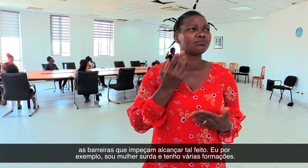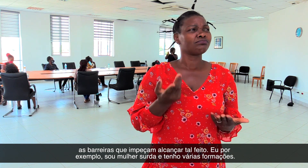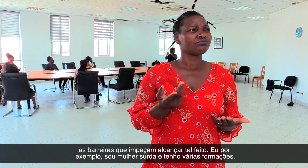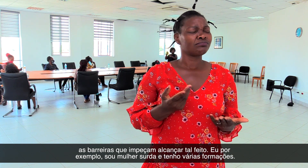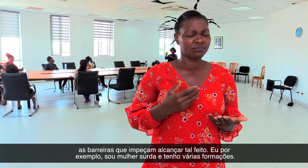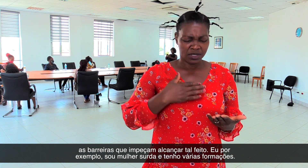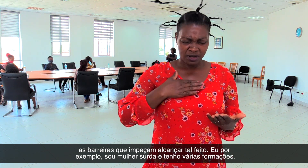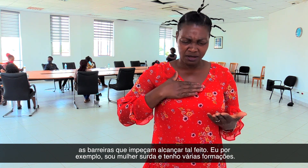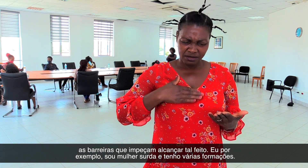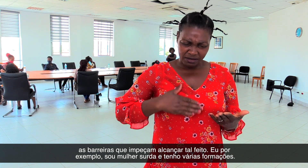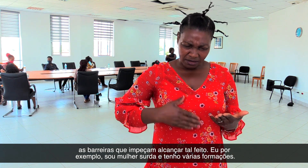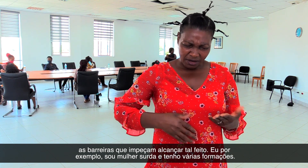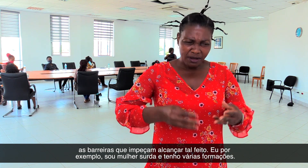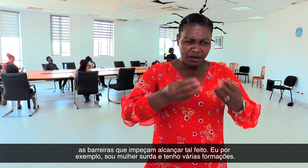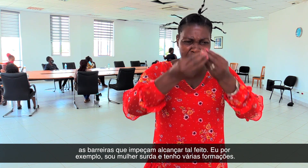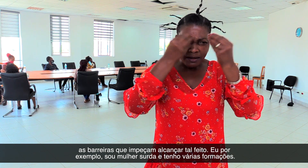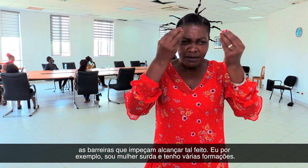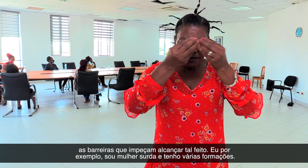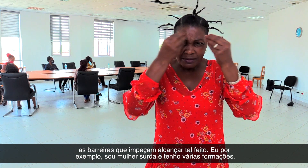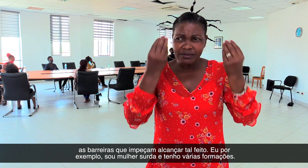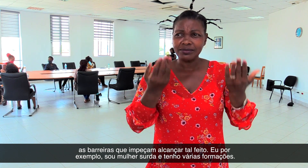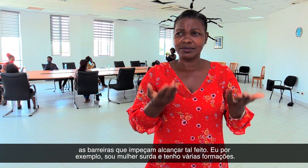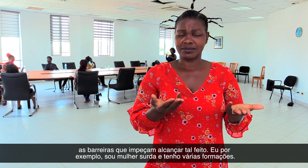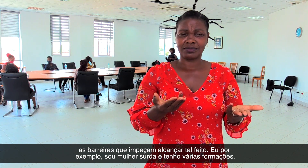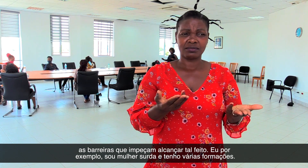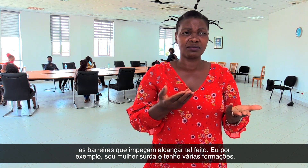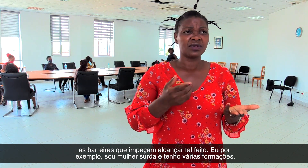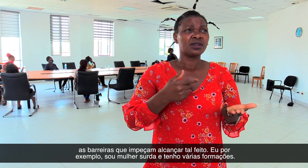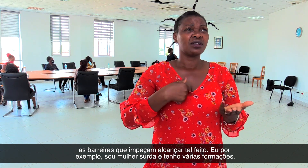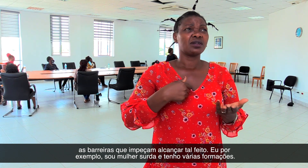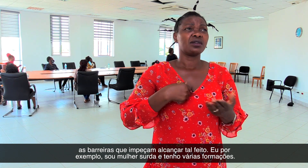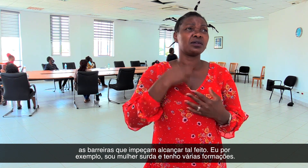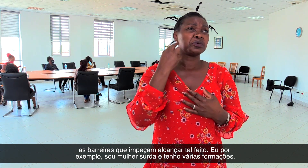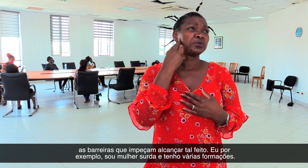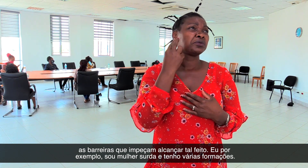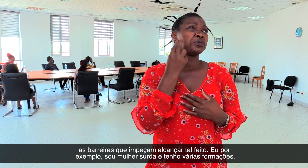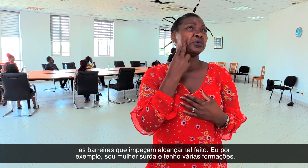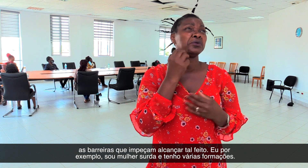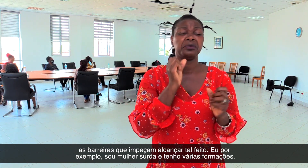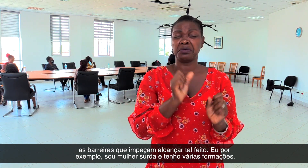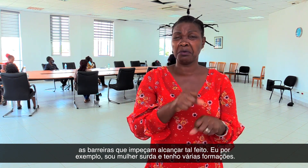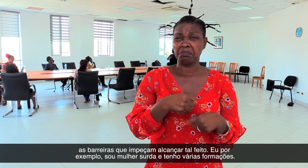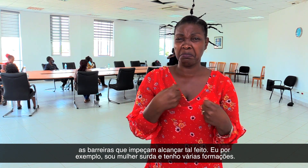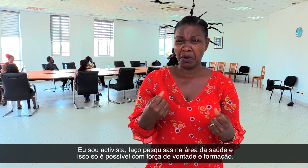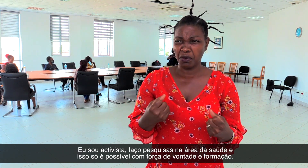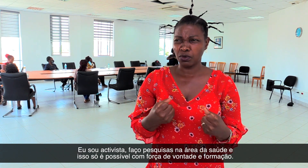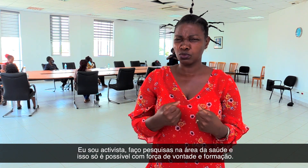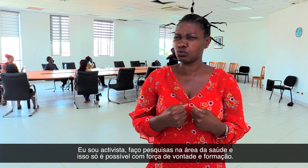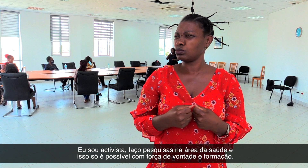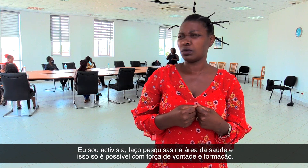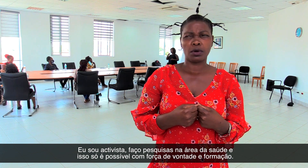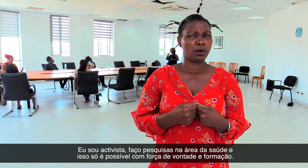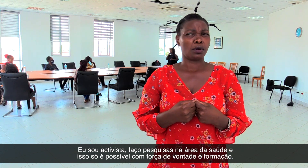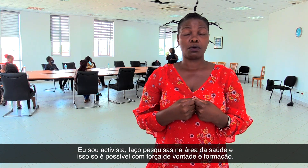impeçam a alcançar tal feito. Eu, por exemplo, sou mulher surda e tenho várias formações. Eu sou